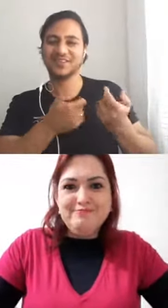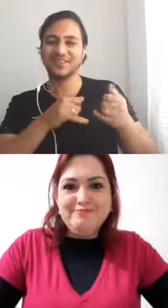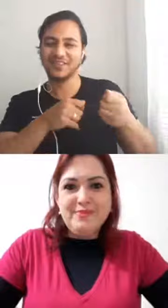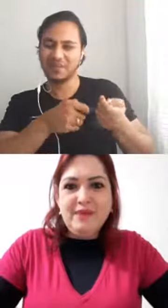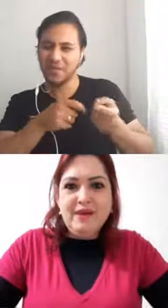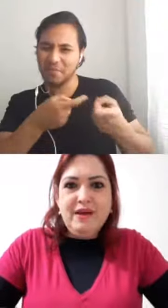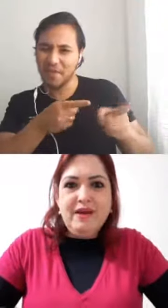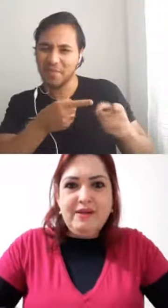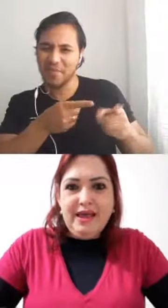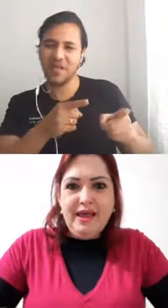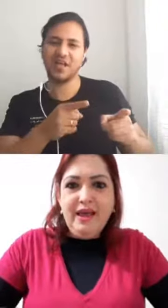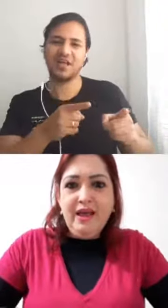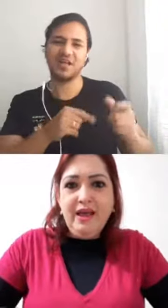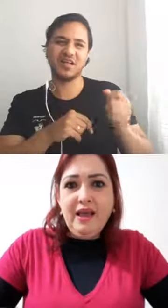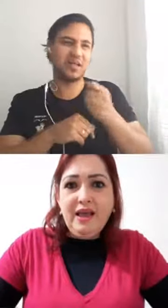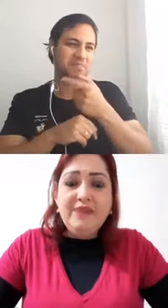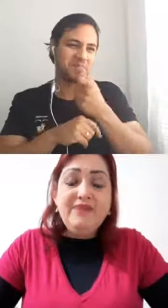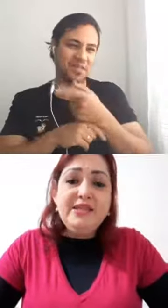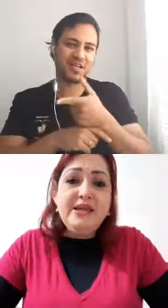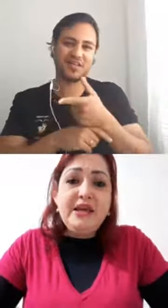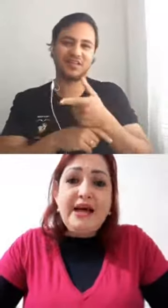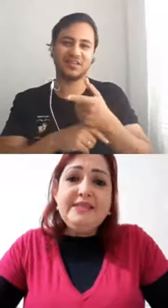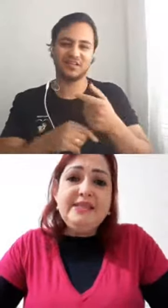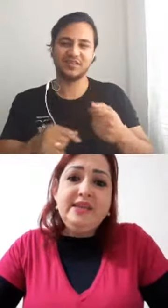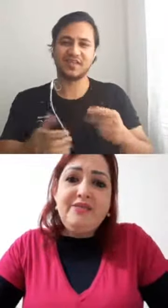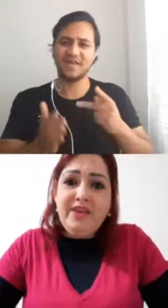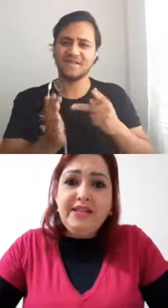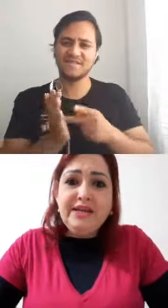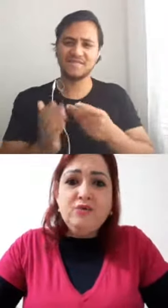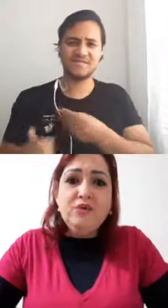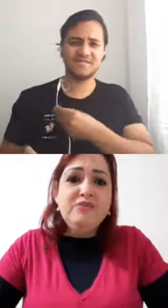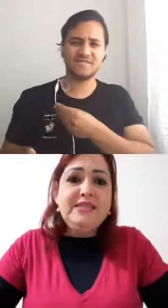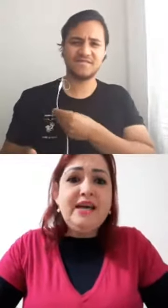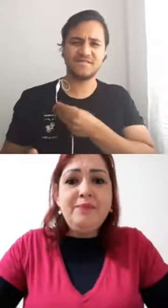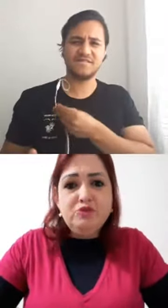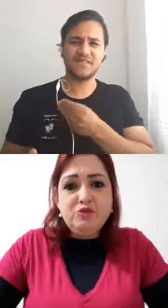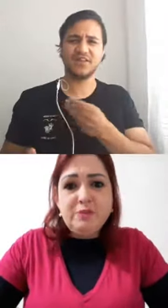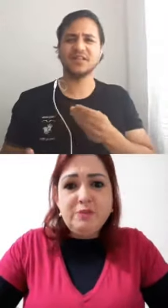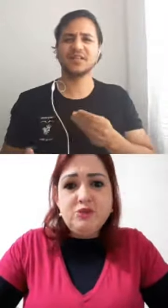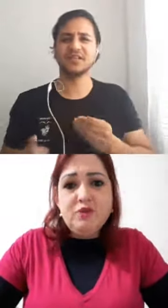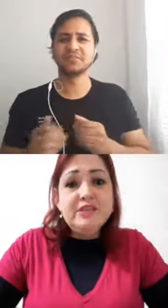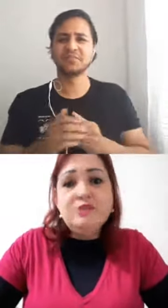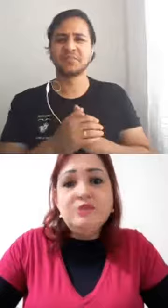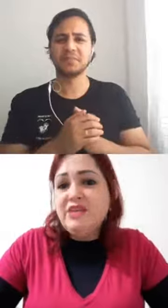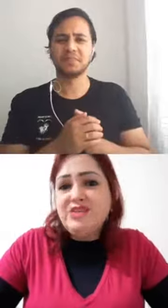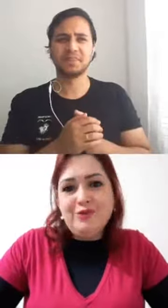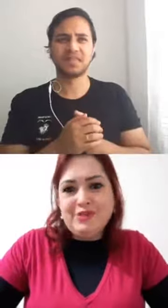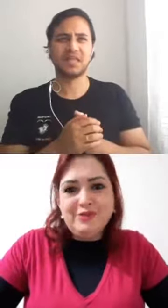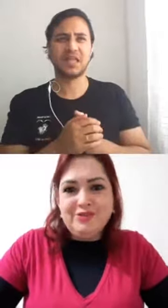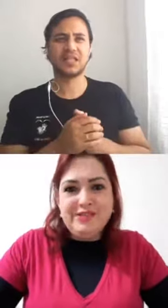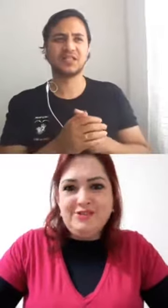mesmo. né? Na vida, assim, na vida, quando você é amigo de uma pessoa, você não